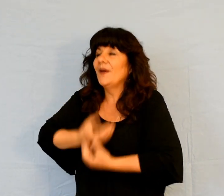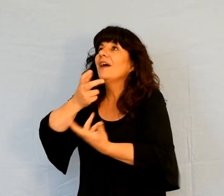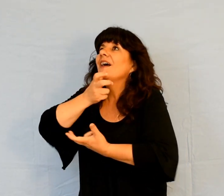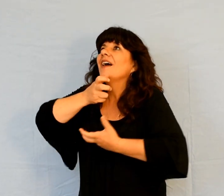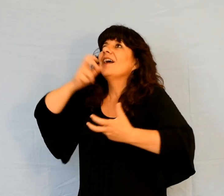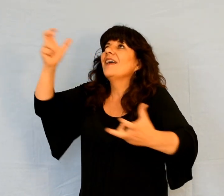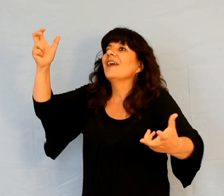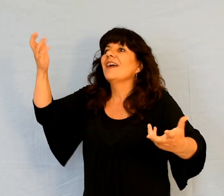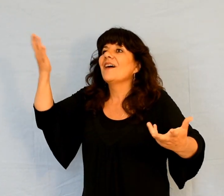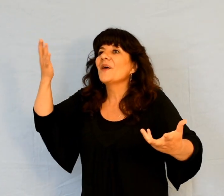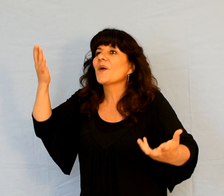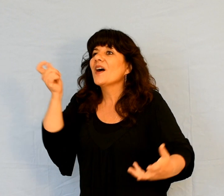c'est-à-dire « Père ».